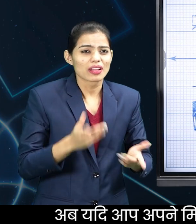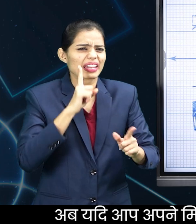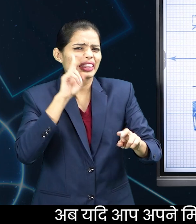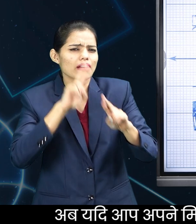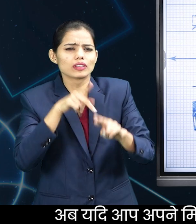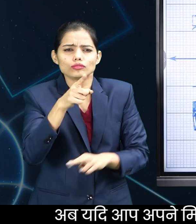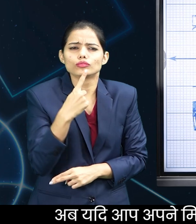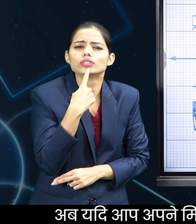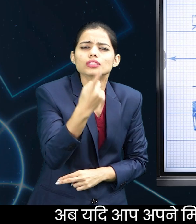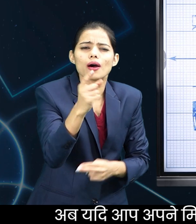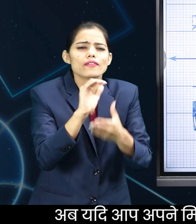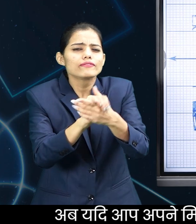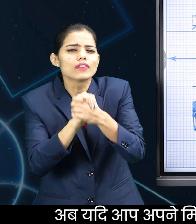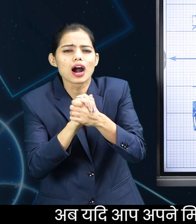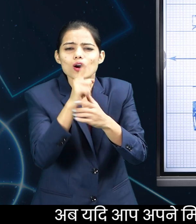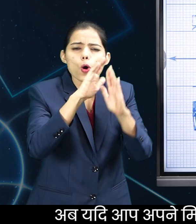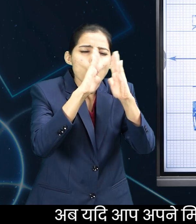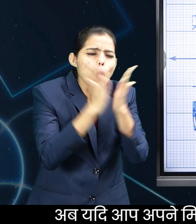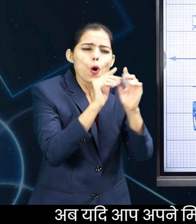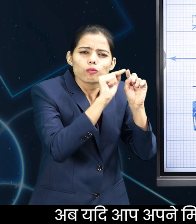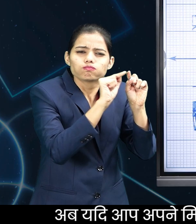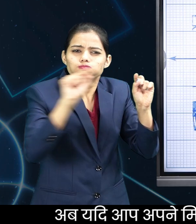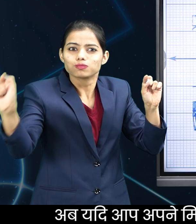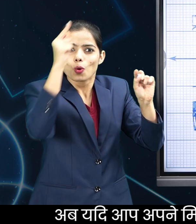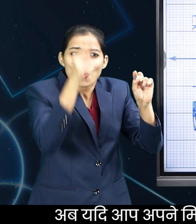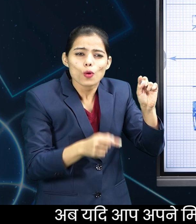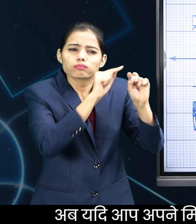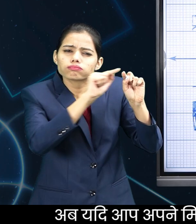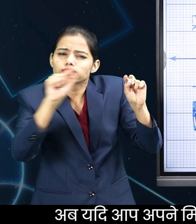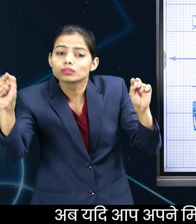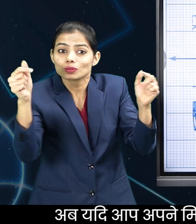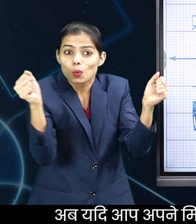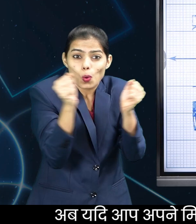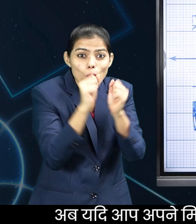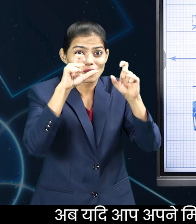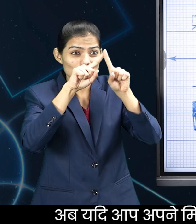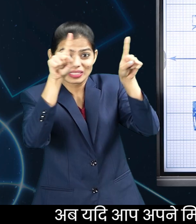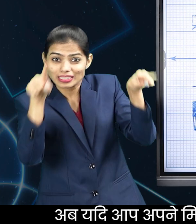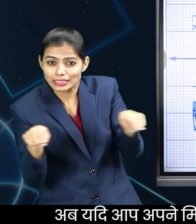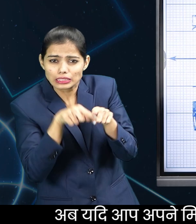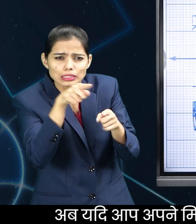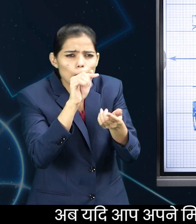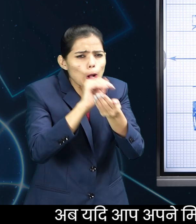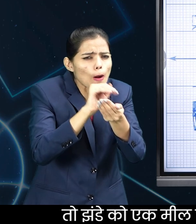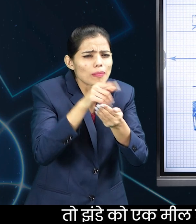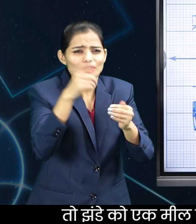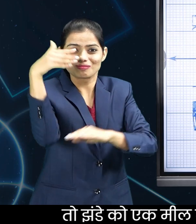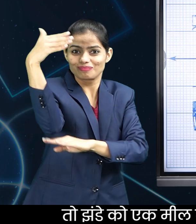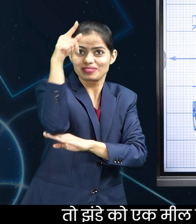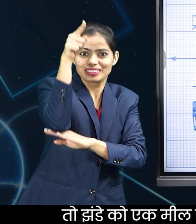अब यदि आप अपने मित्र को चित्र फ्रेम की कुल लंबाई और चौड़ाई बताते हैं, तो झंडे को